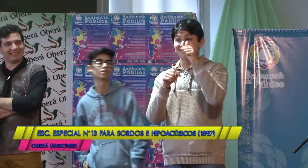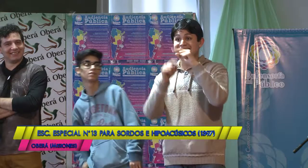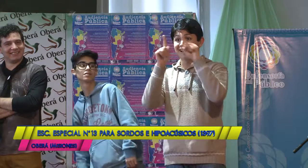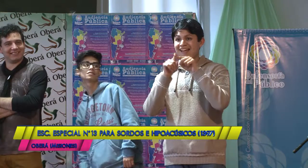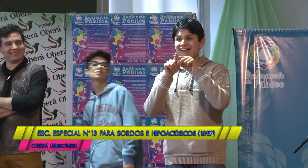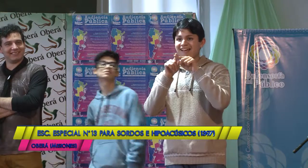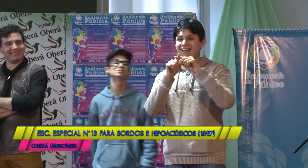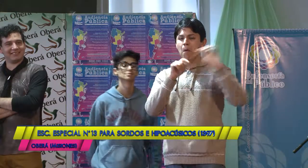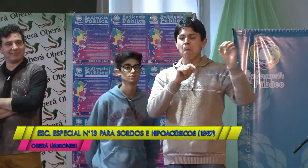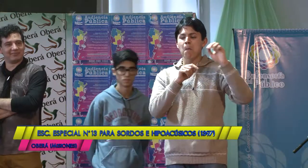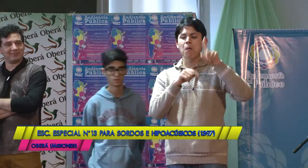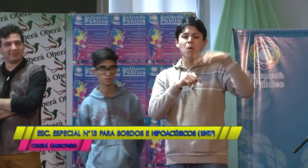con respecto al wipe,